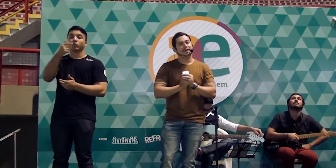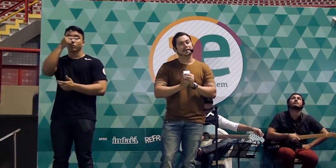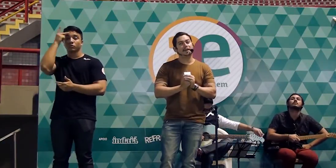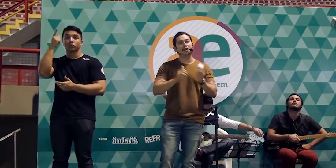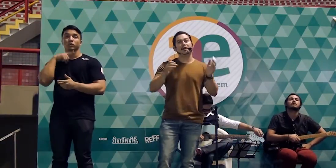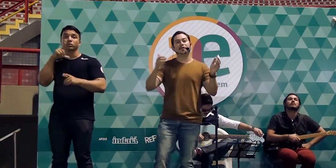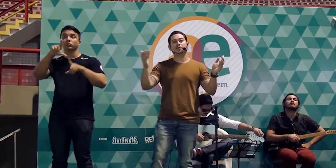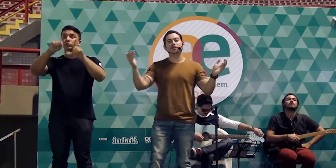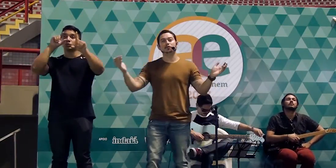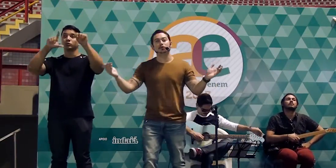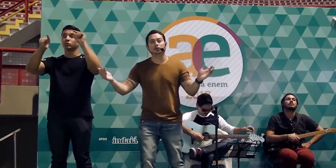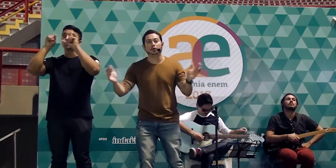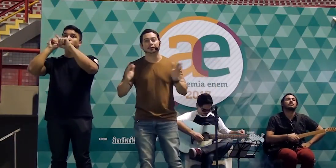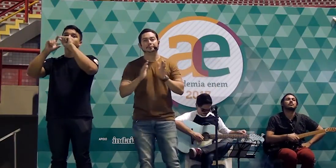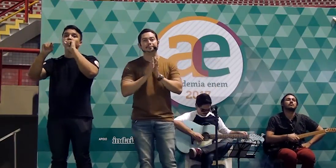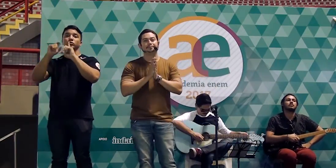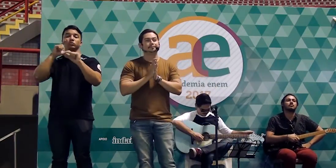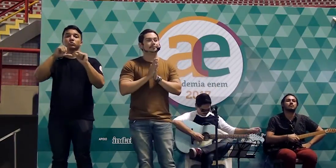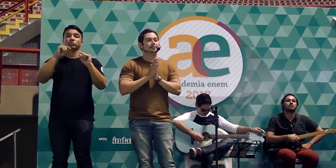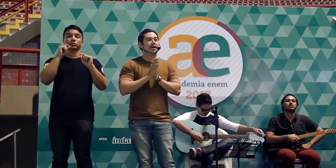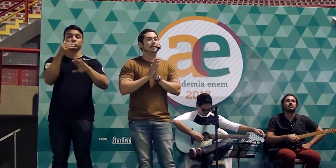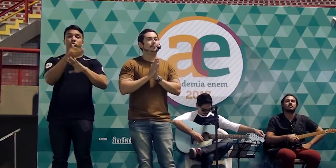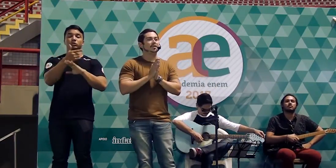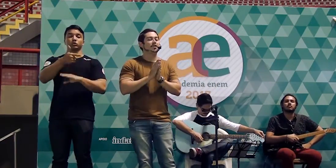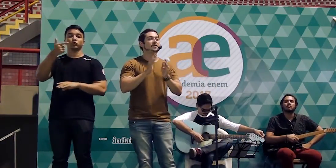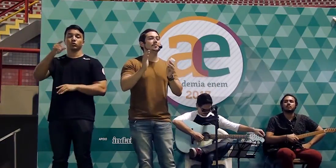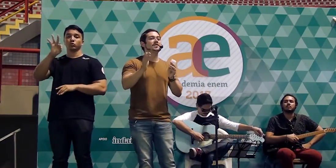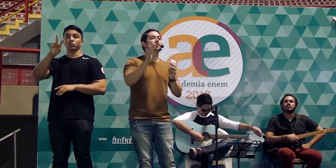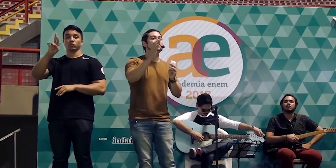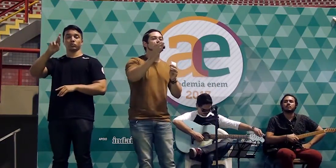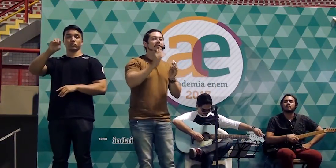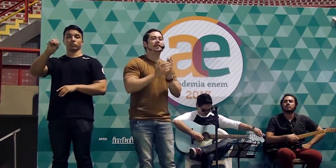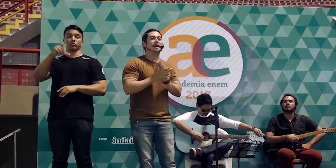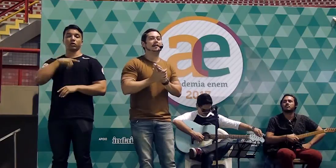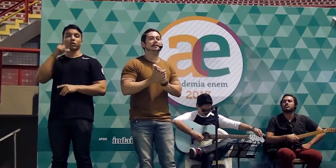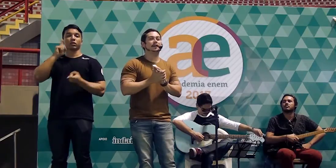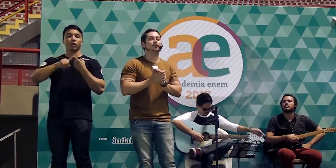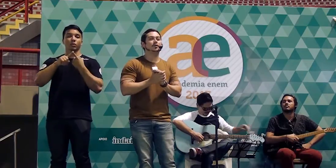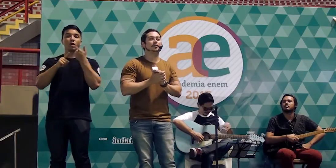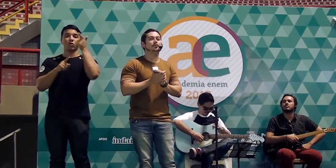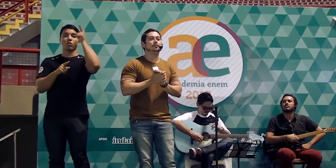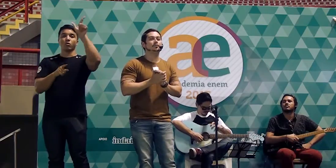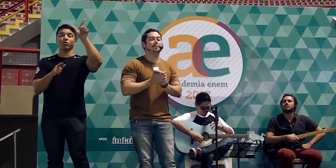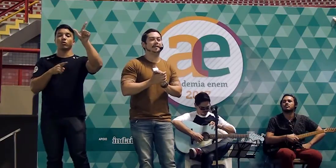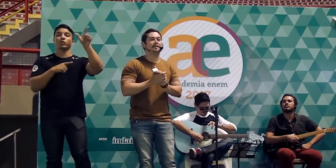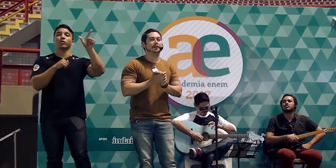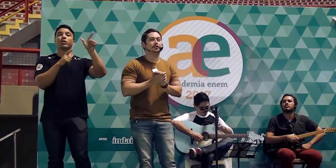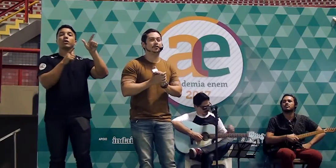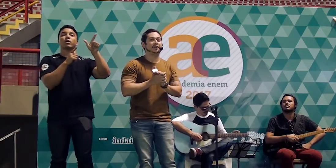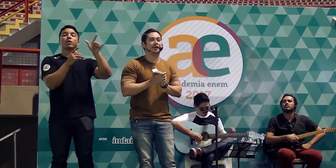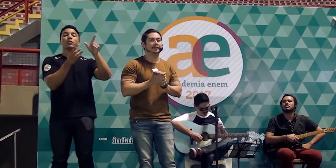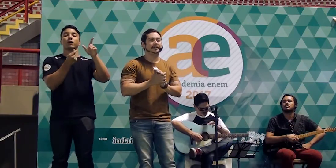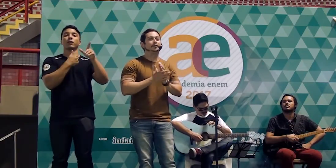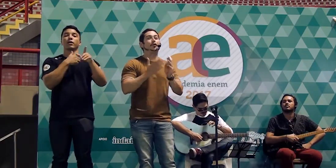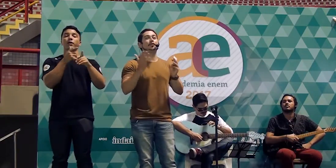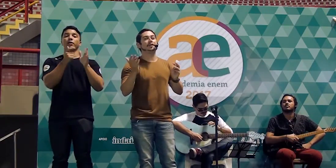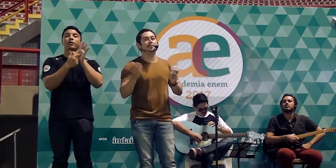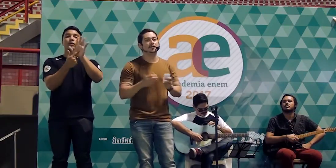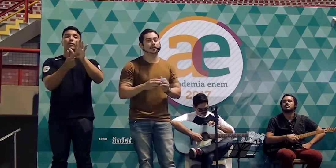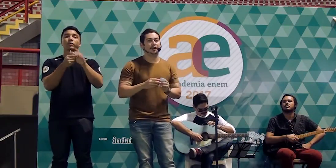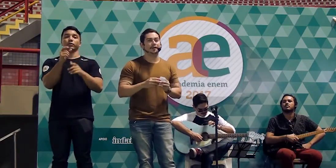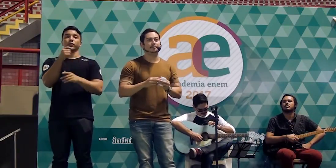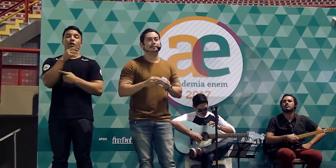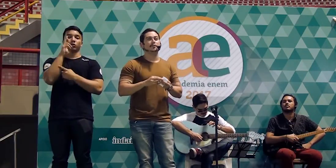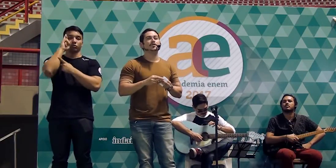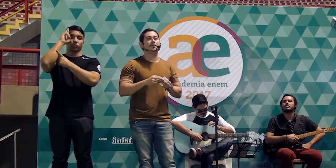pessoas, que ninguém fosse para o segundo turno, tá? Nós tivemos, inclusive, a candidatura de um apresentador de TV, dono